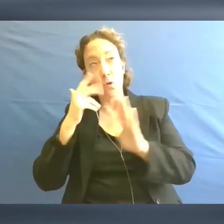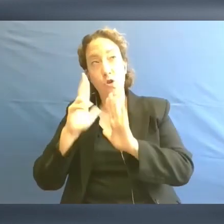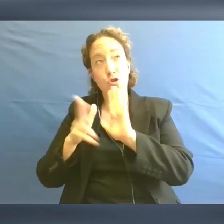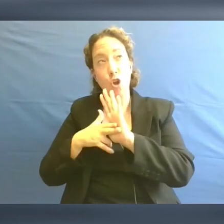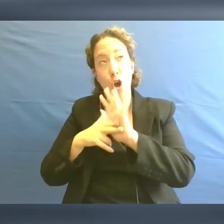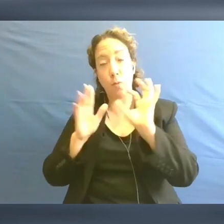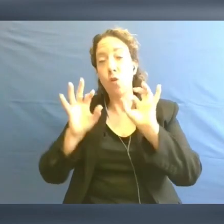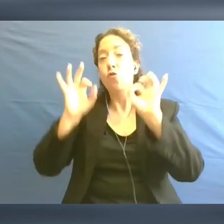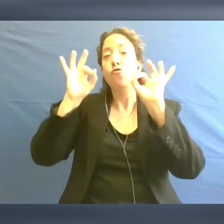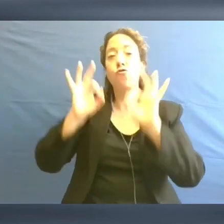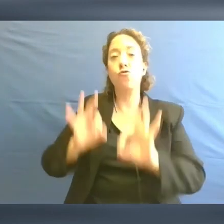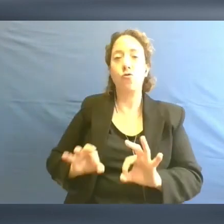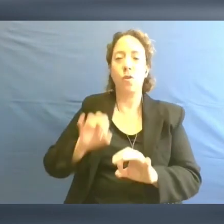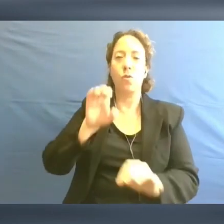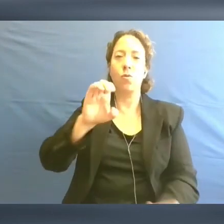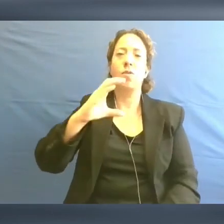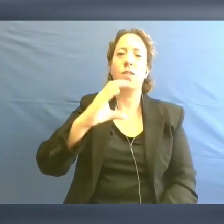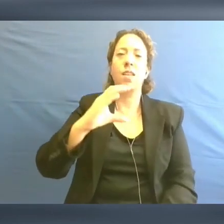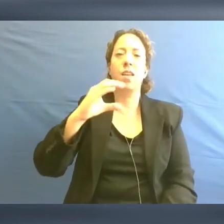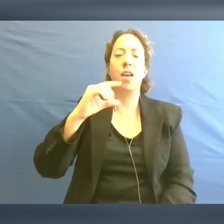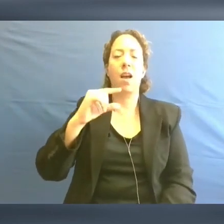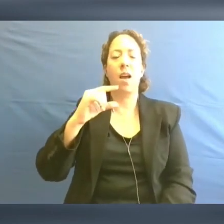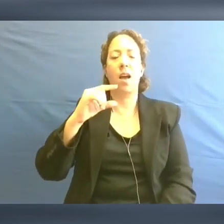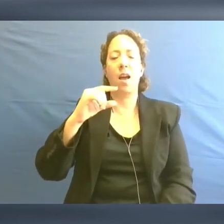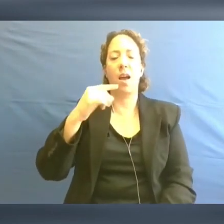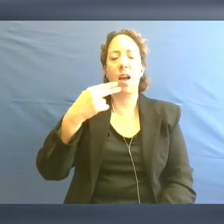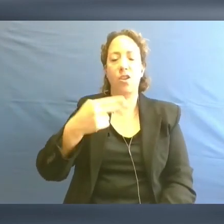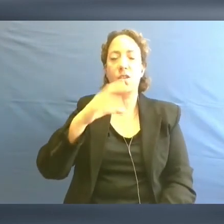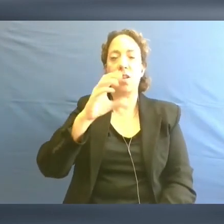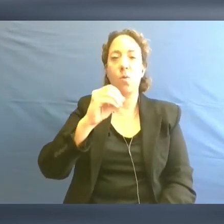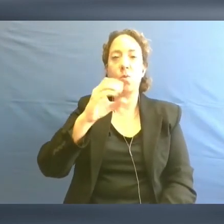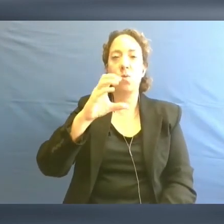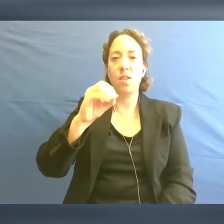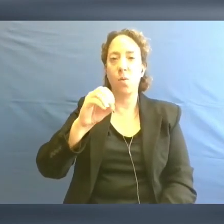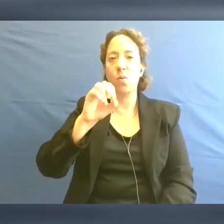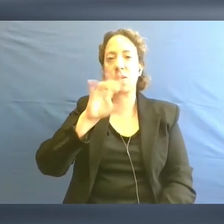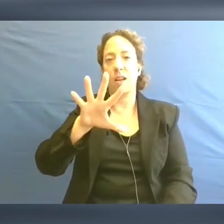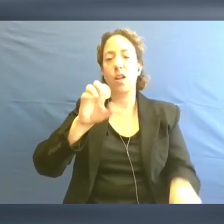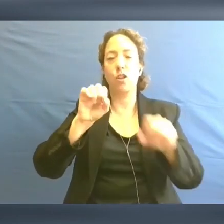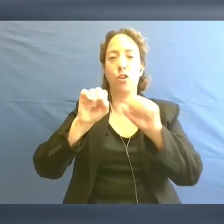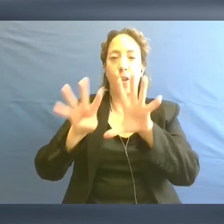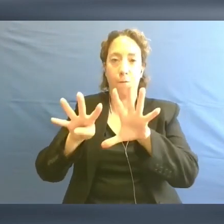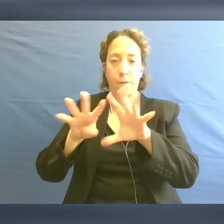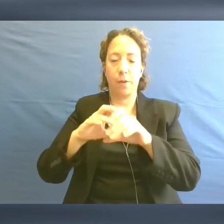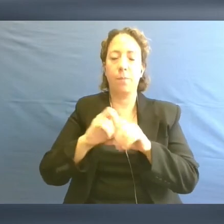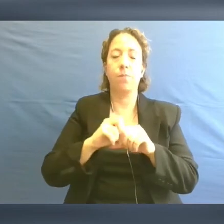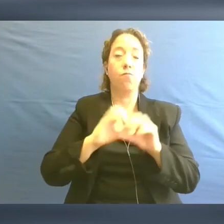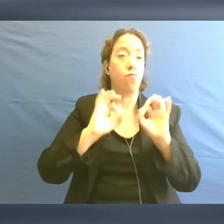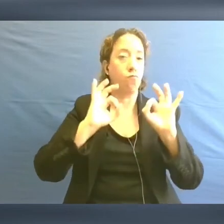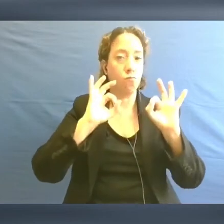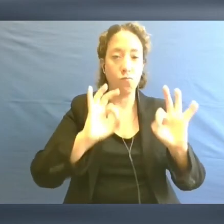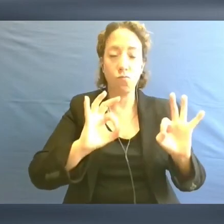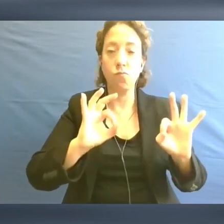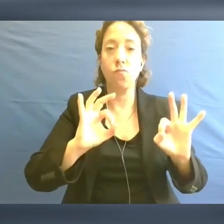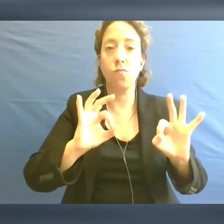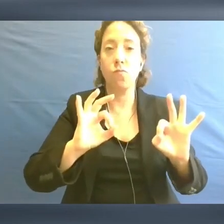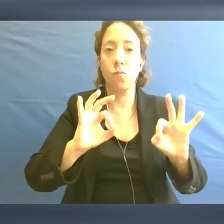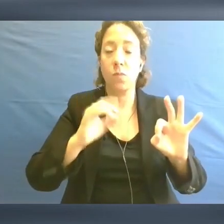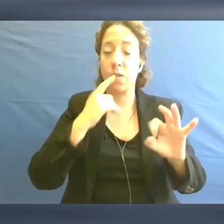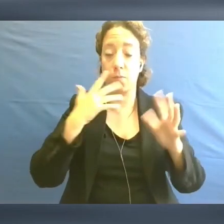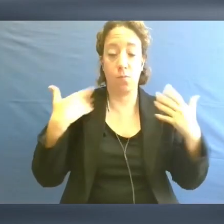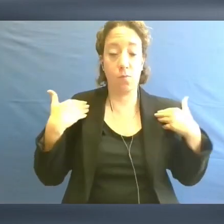l'occurrence à la norme ECH 0059. Très bien, notre travail était alors